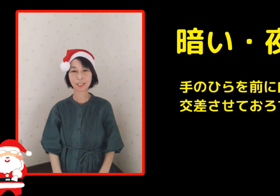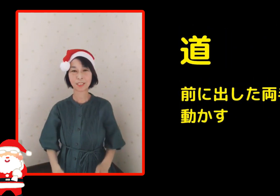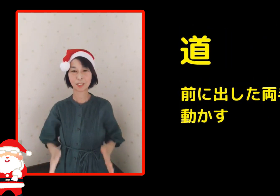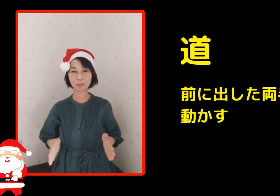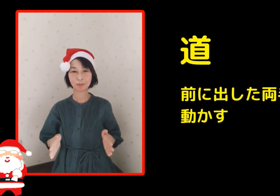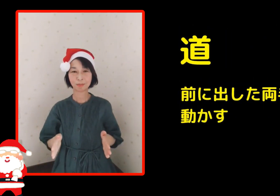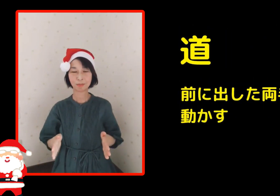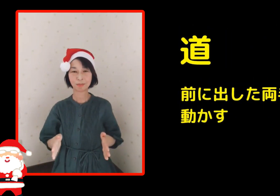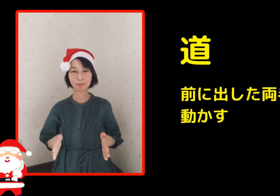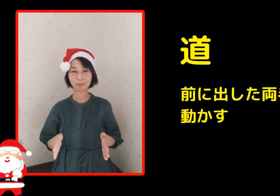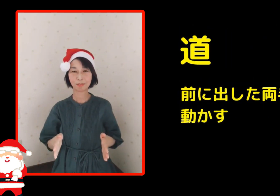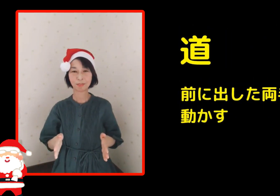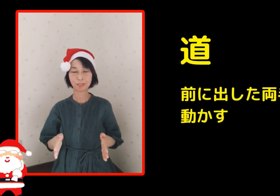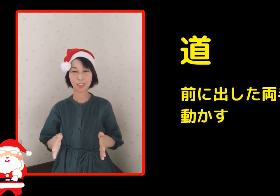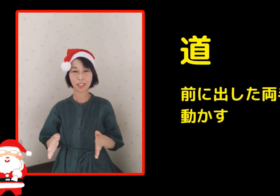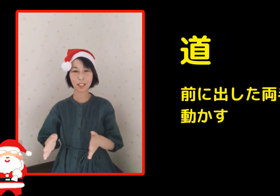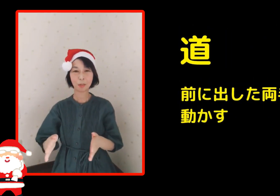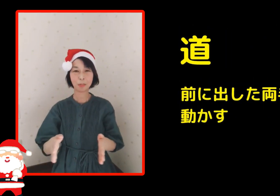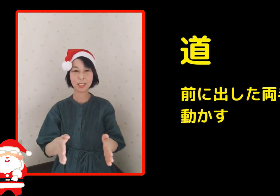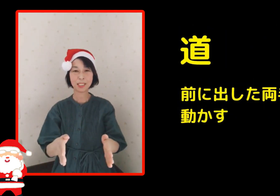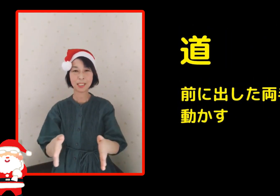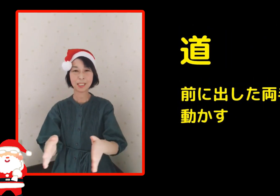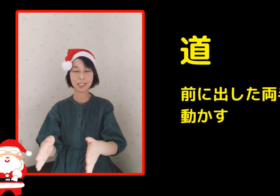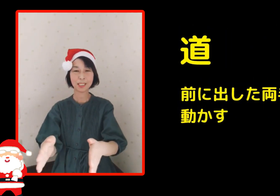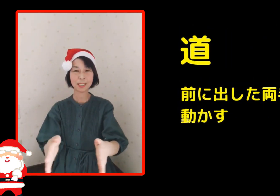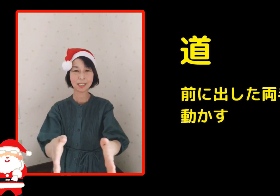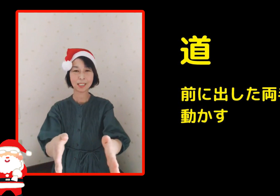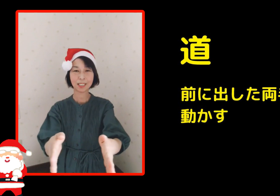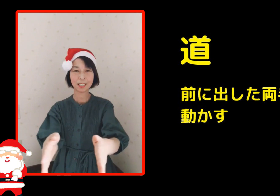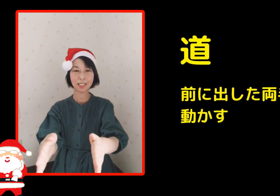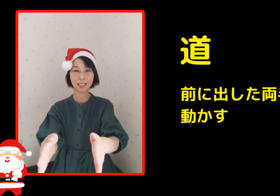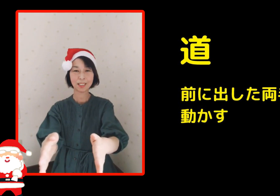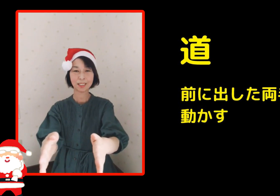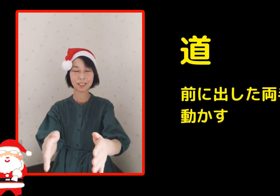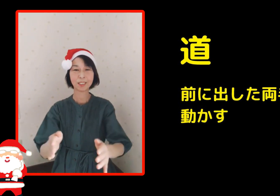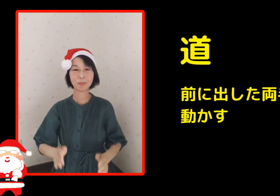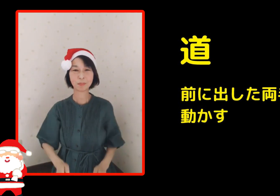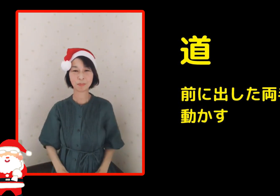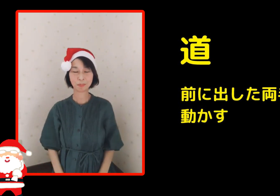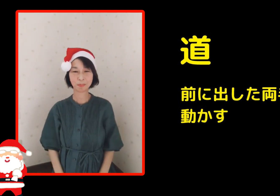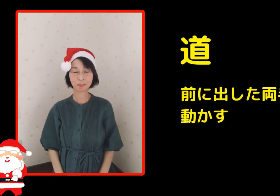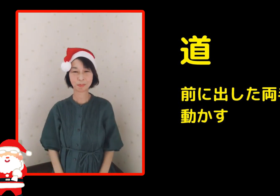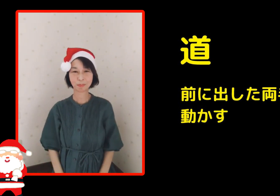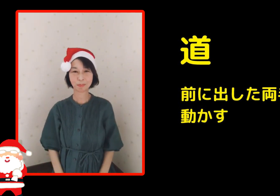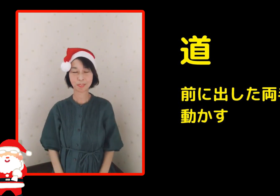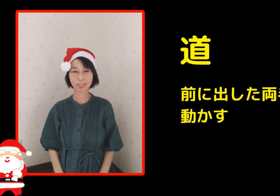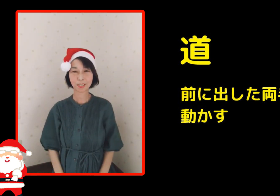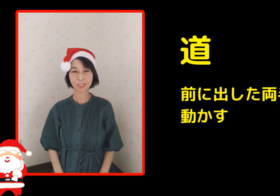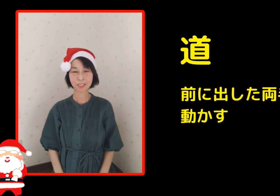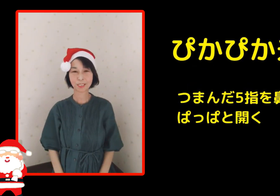。道という手話は前に出した両手を前の方に動かします